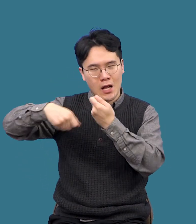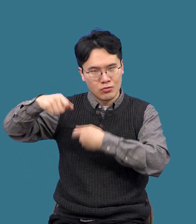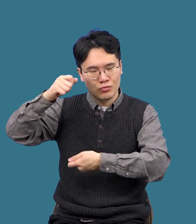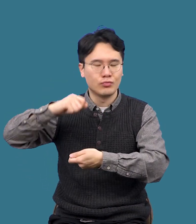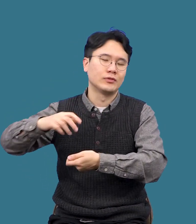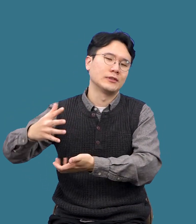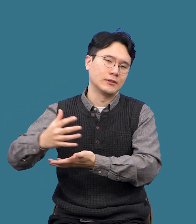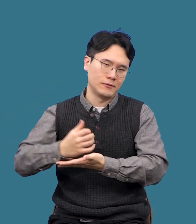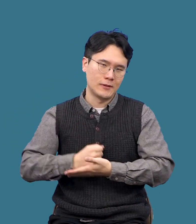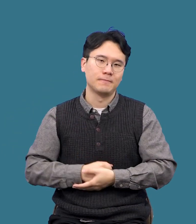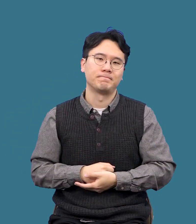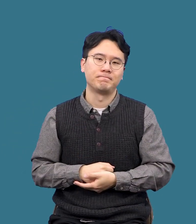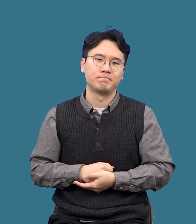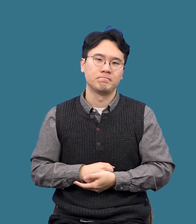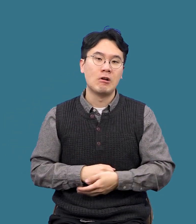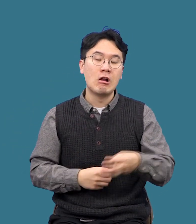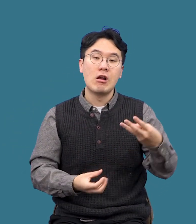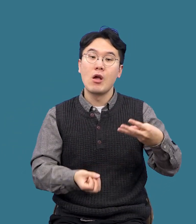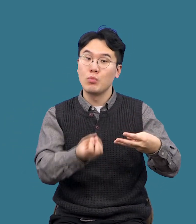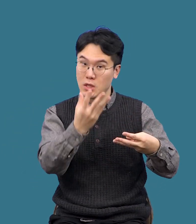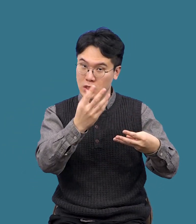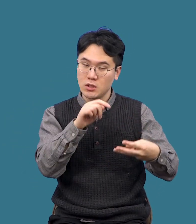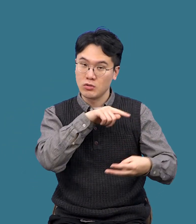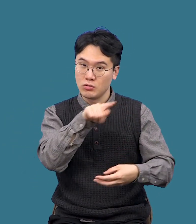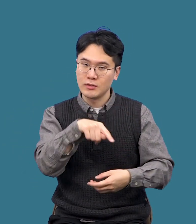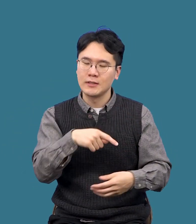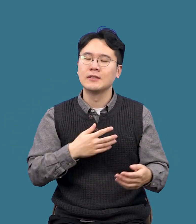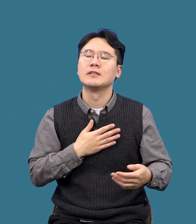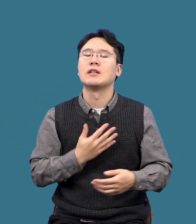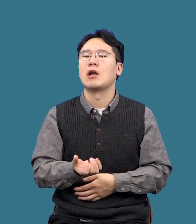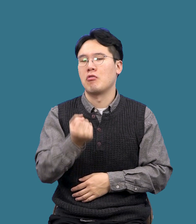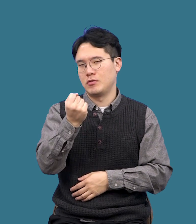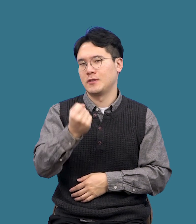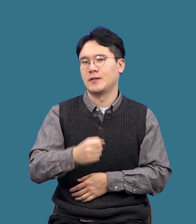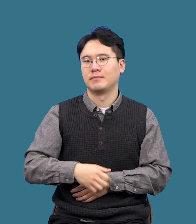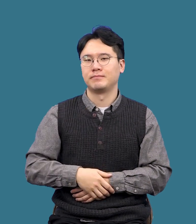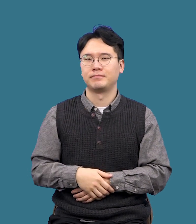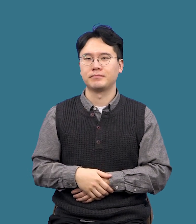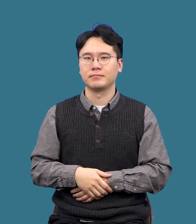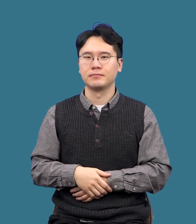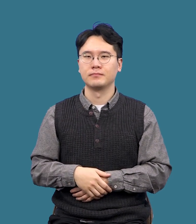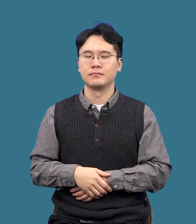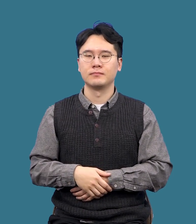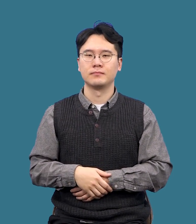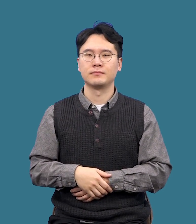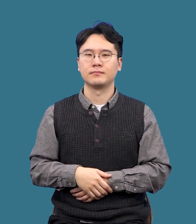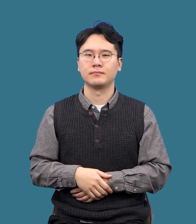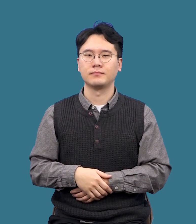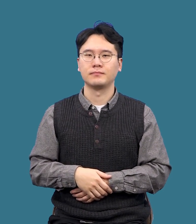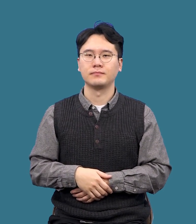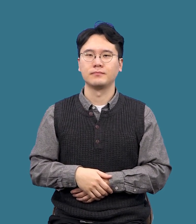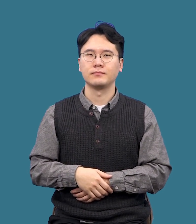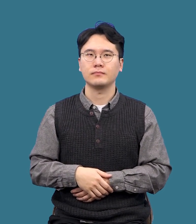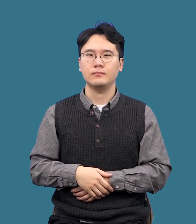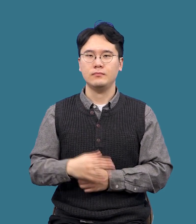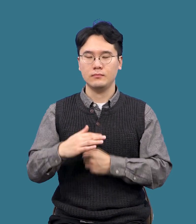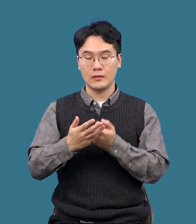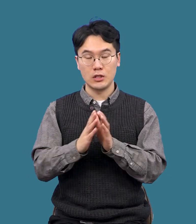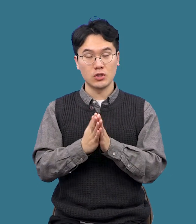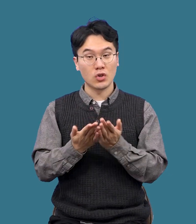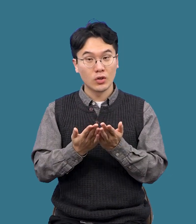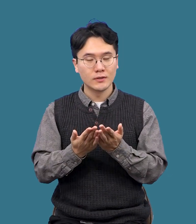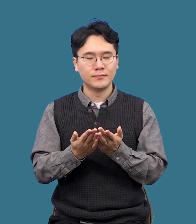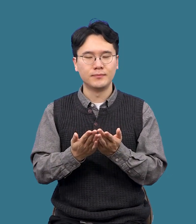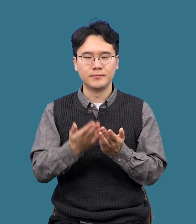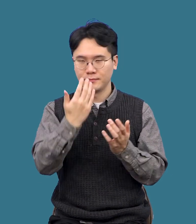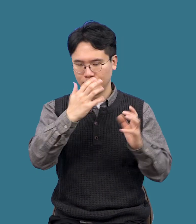레위인은 내 것이라. 나는 여호와니라. 여기 성경은 이스라엘의 처음